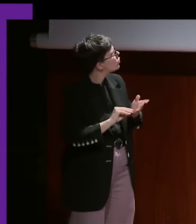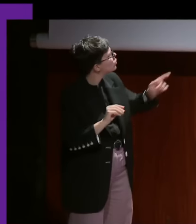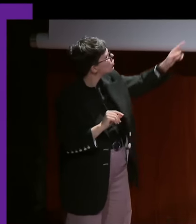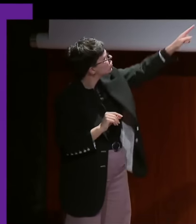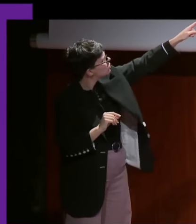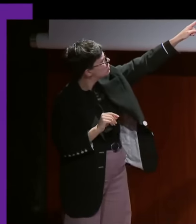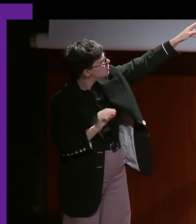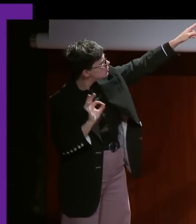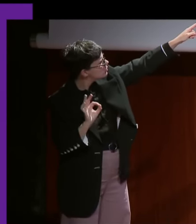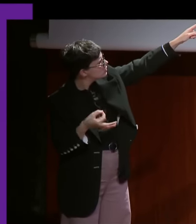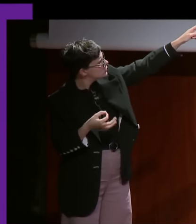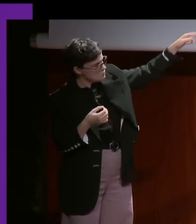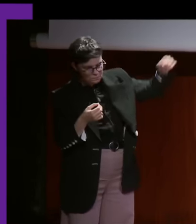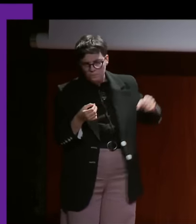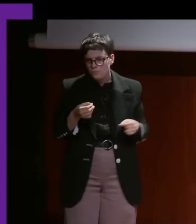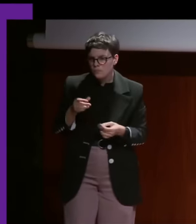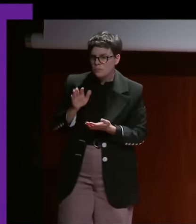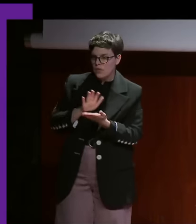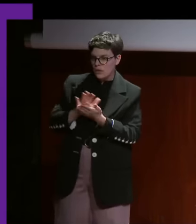philosophe qui s'appelle Glisson.